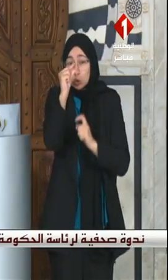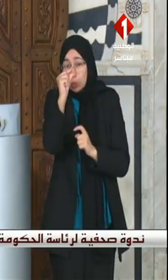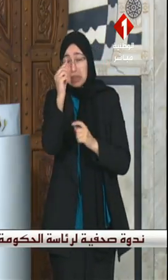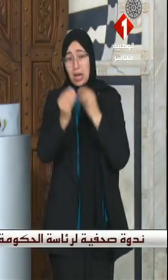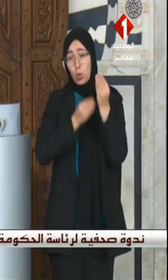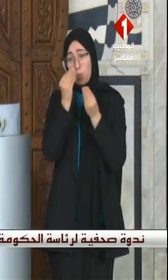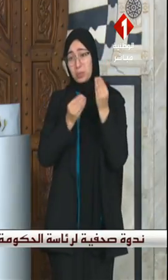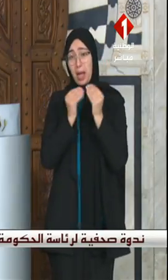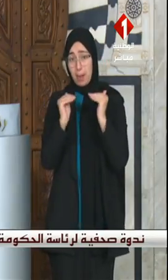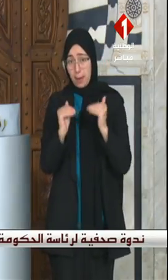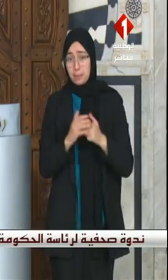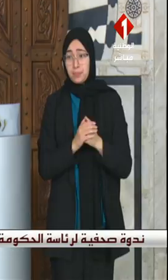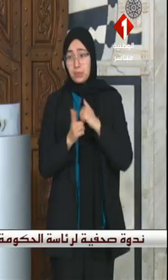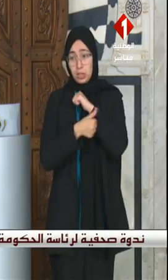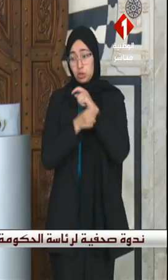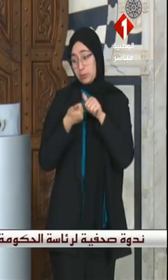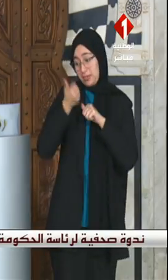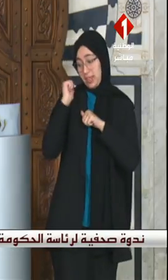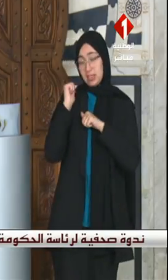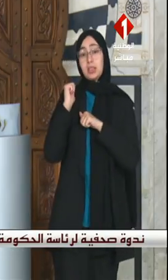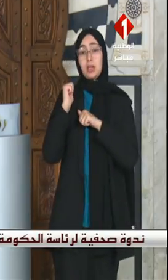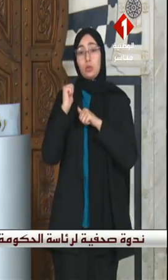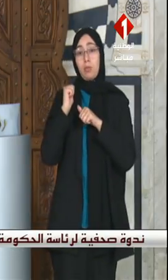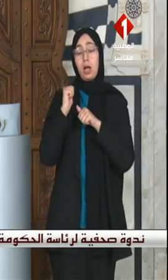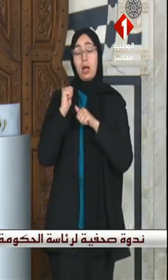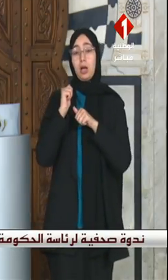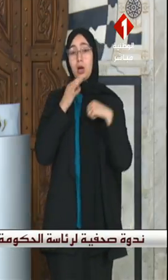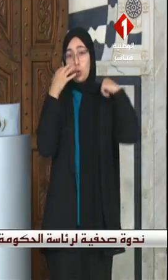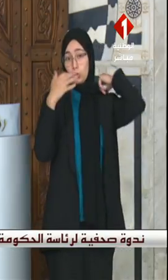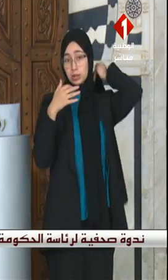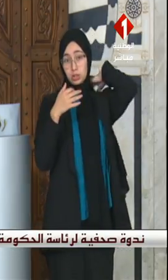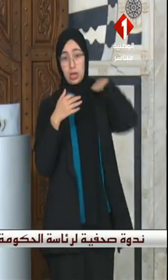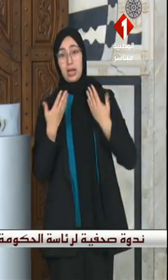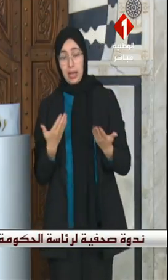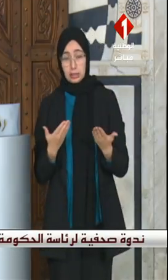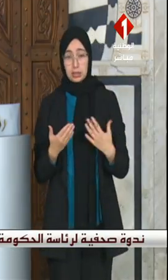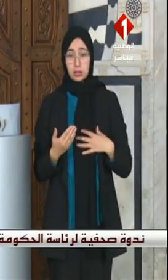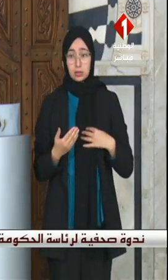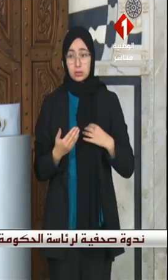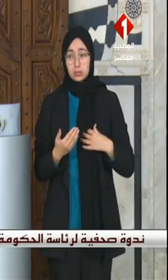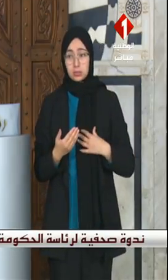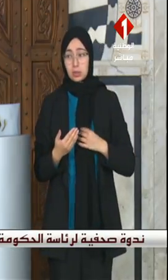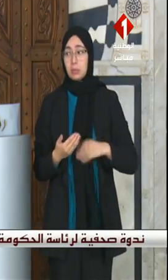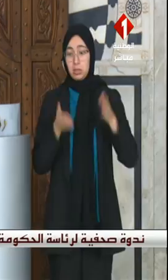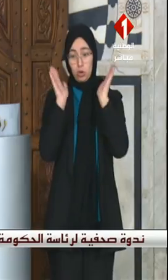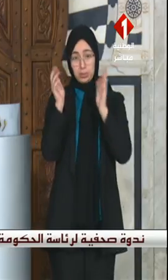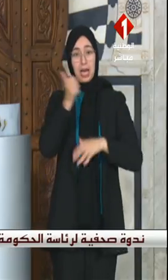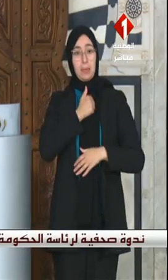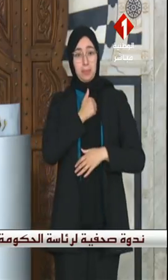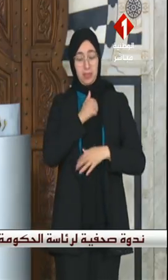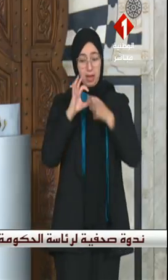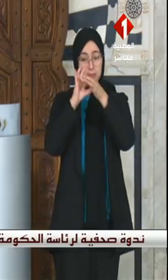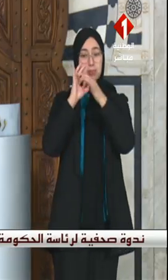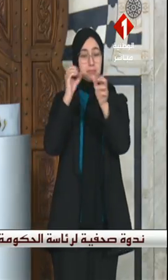نقطة أخرى، الأسبوع اللي فات تحدثتوا على يعني التعاون بينكم وبين بين القطاع الخاص فيما يخص